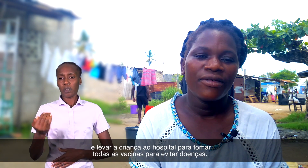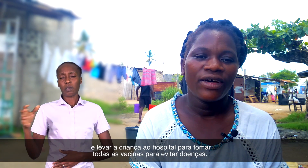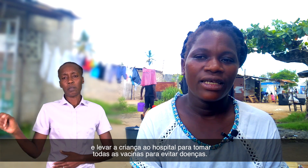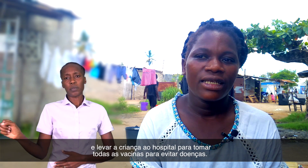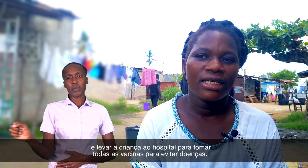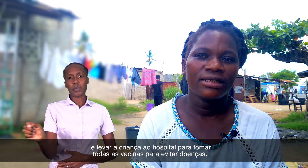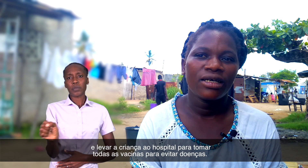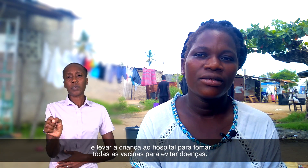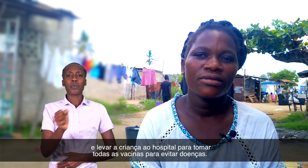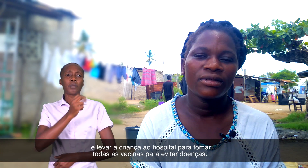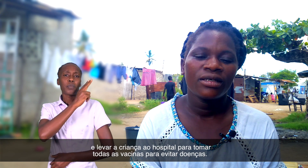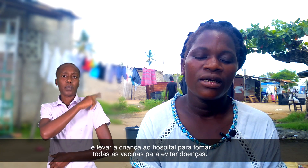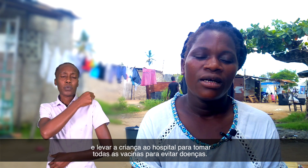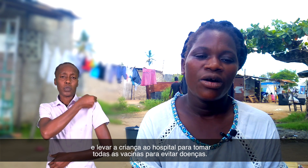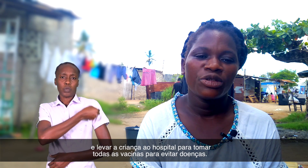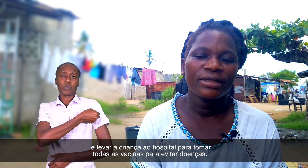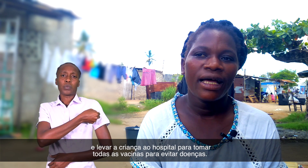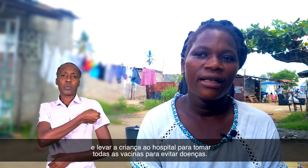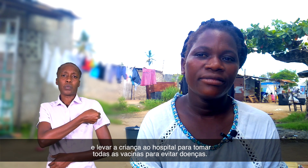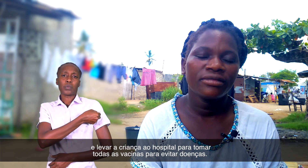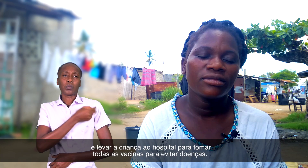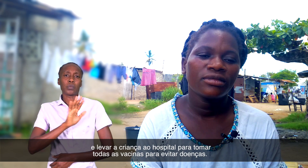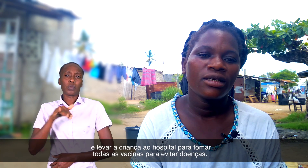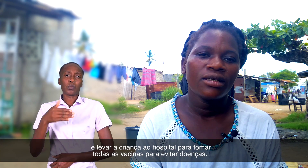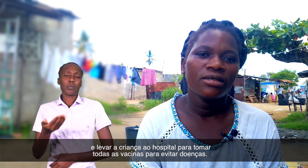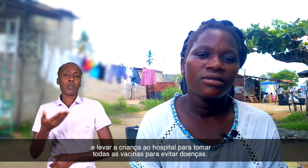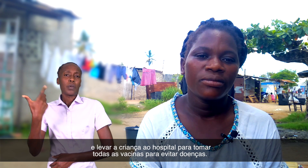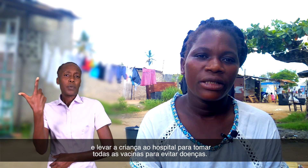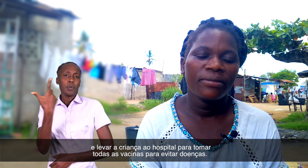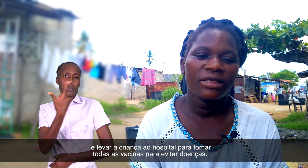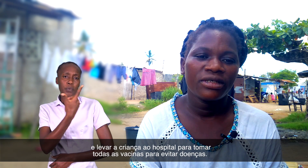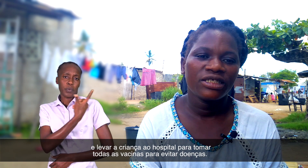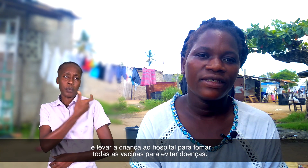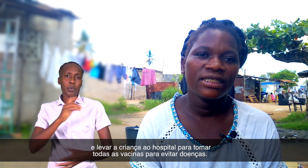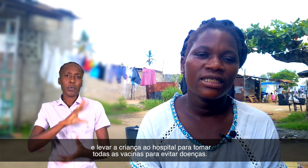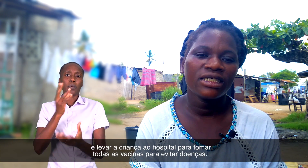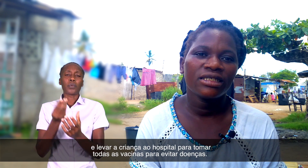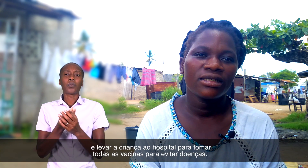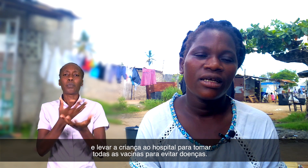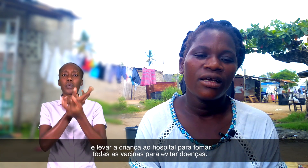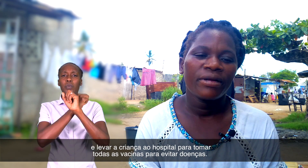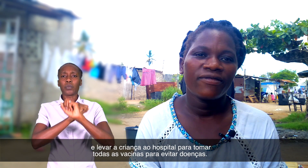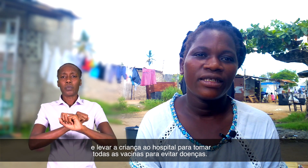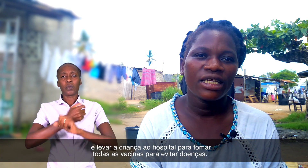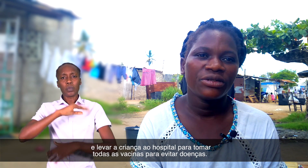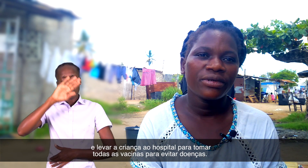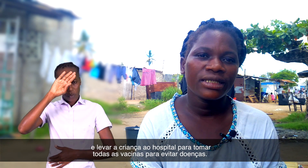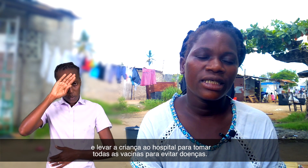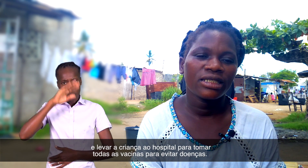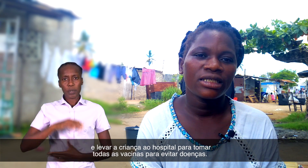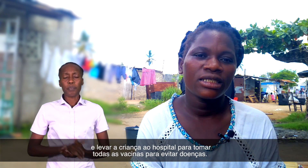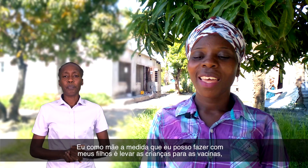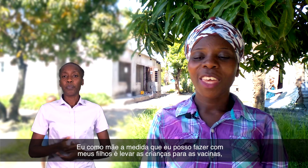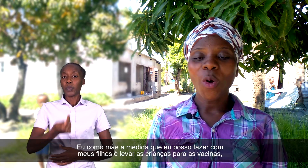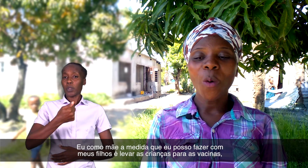é levar a criança ao hospital para tomar todas as vacinas, para evitar as